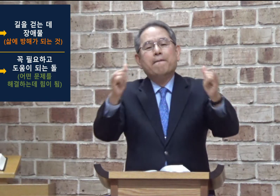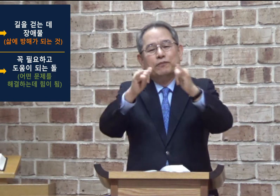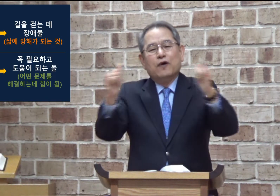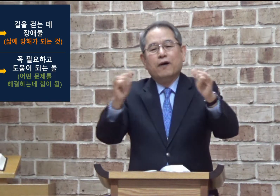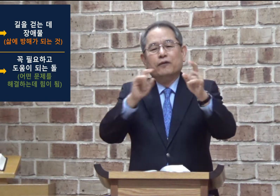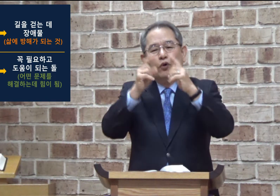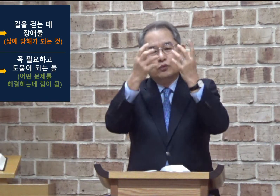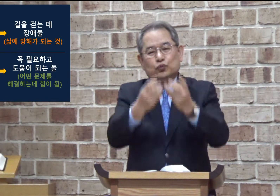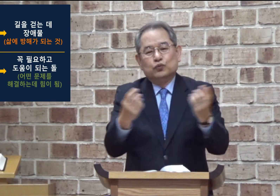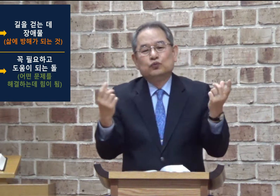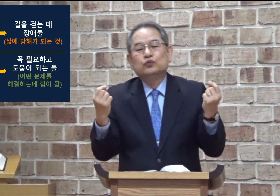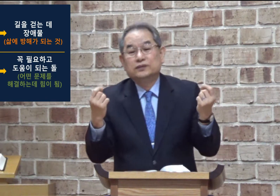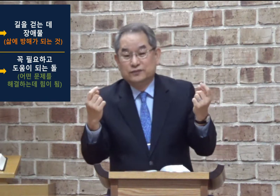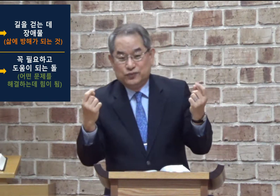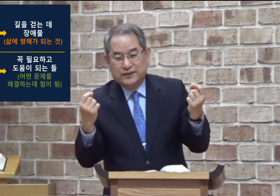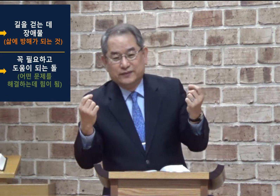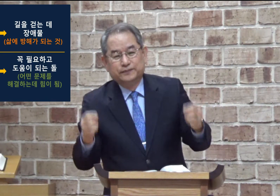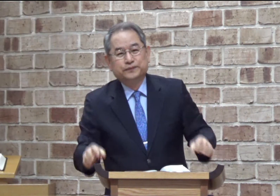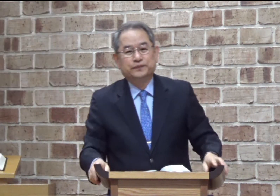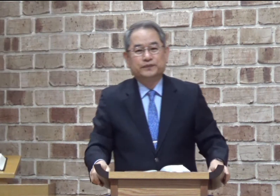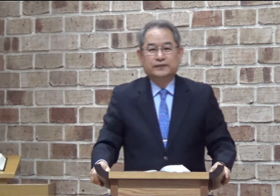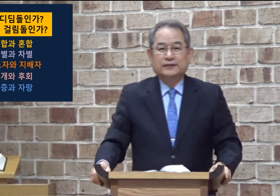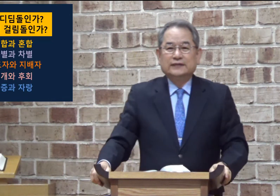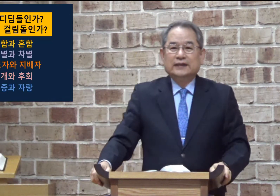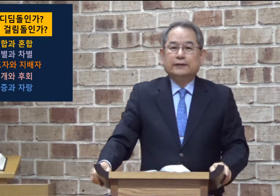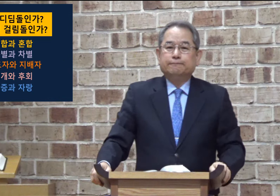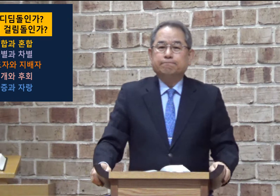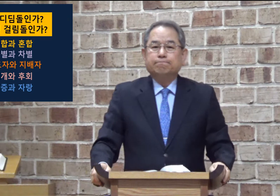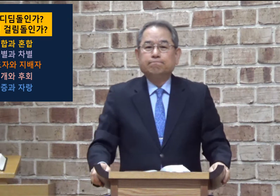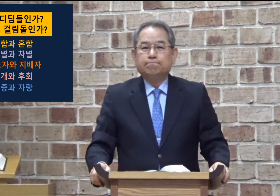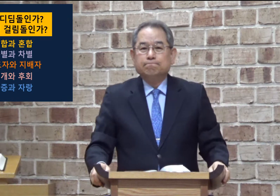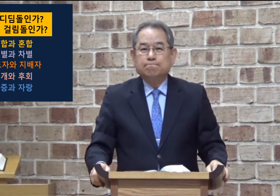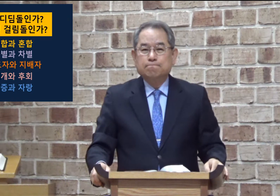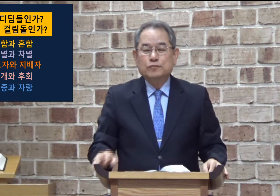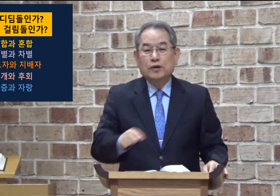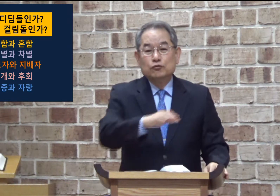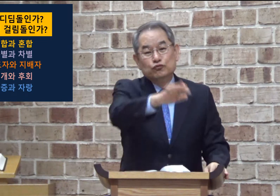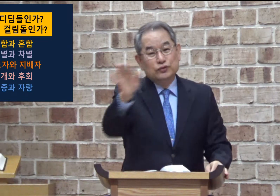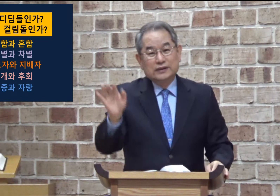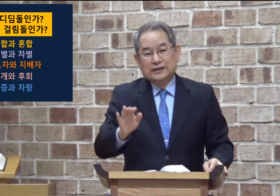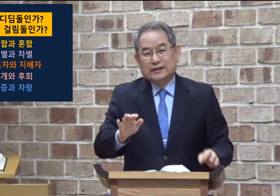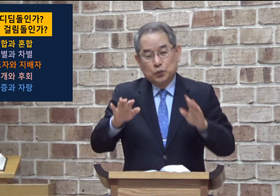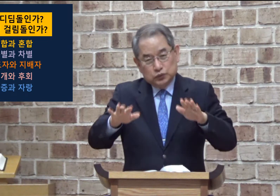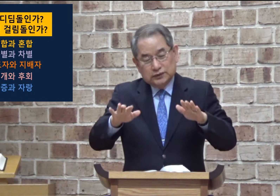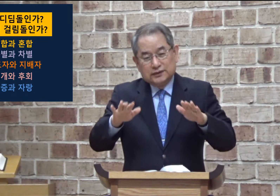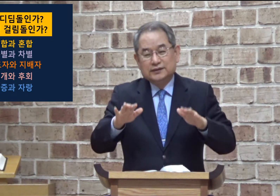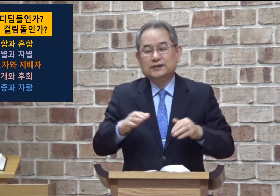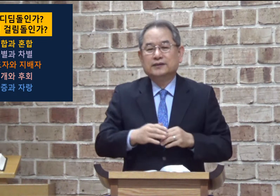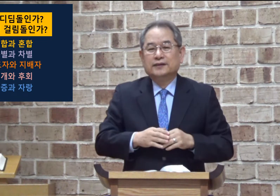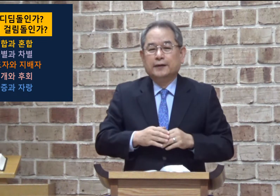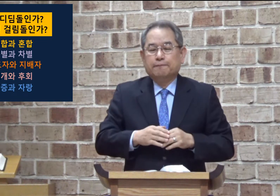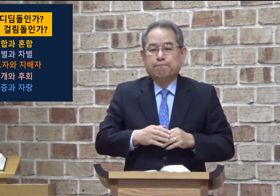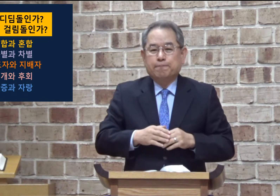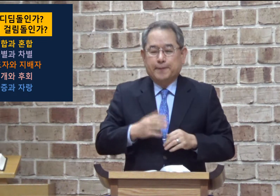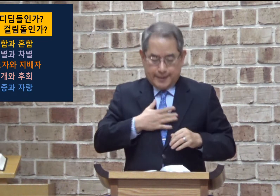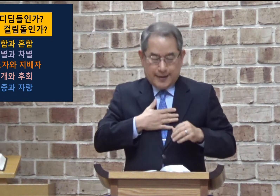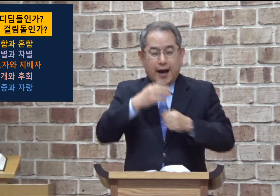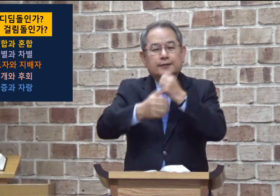내가 하나님의 자녀인데 또 천국 백성입니다. 하나님의 일꾼 맞습니다.